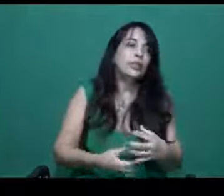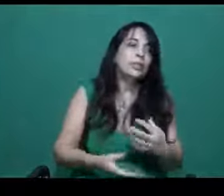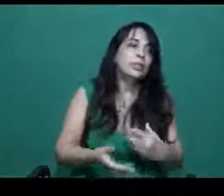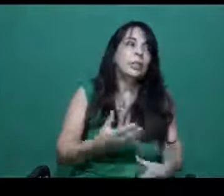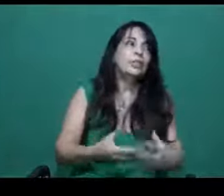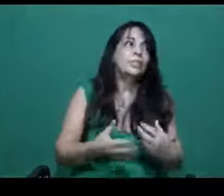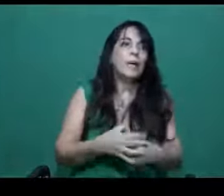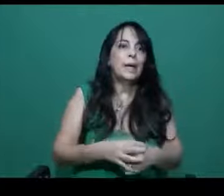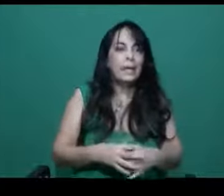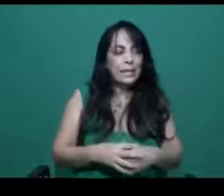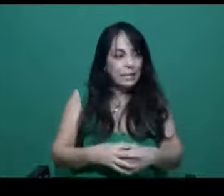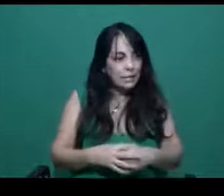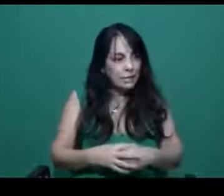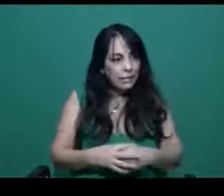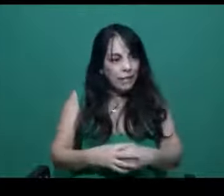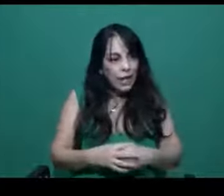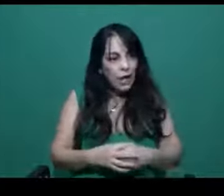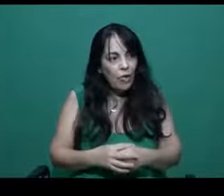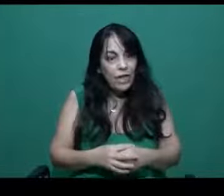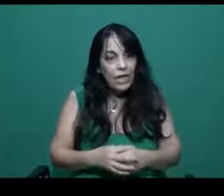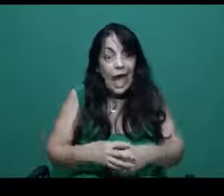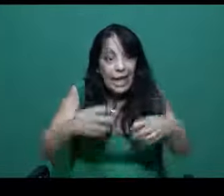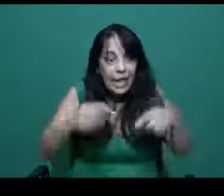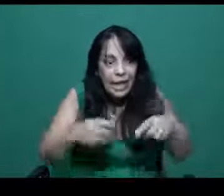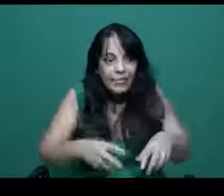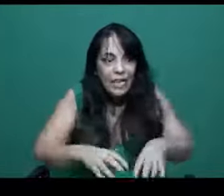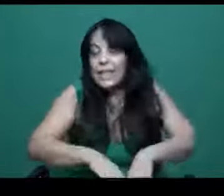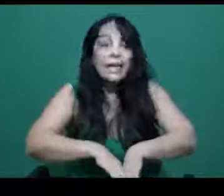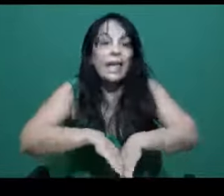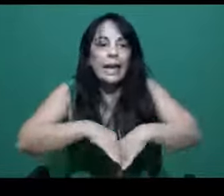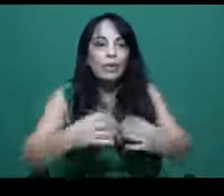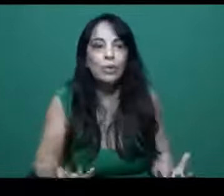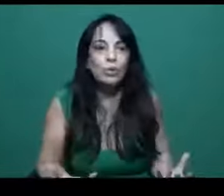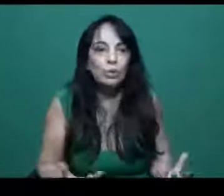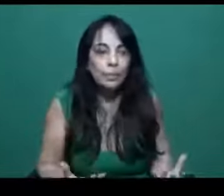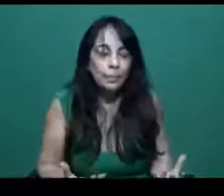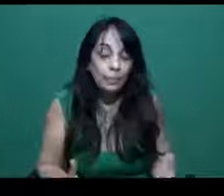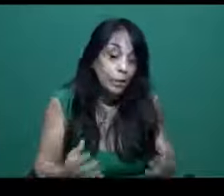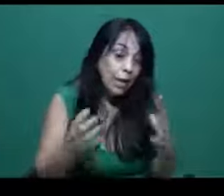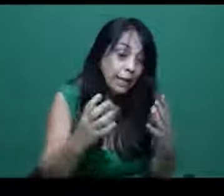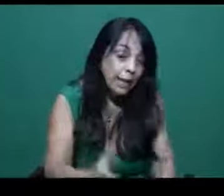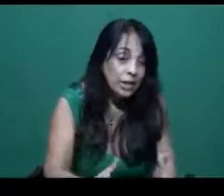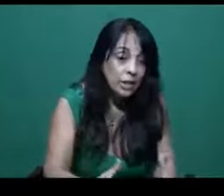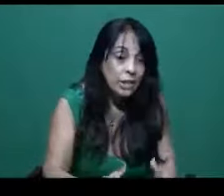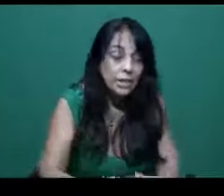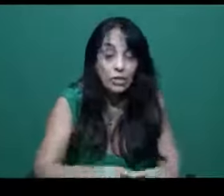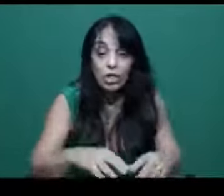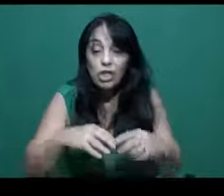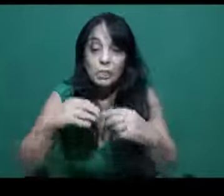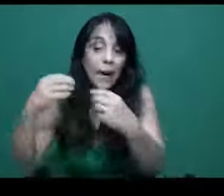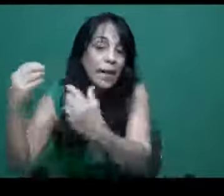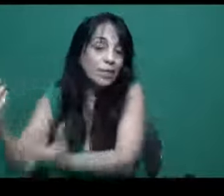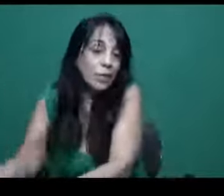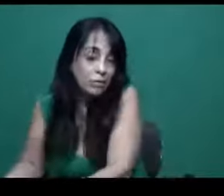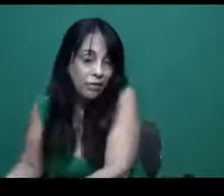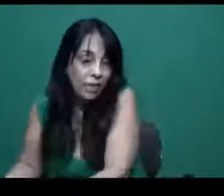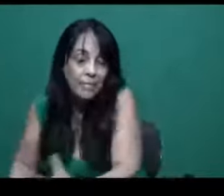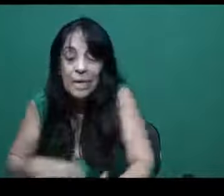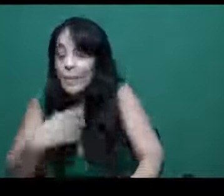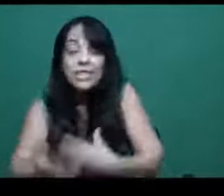depois de tanta experiência, eu vi que aquele fazer que era tudo. Porque aquelas crianças não tinham espaço na sua família para